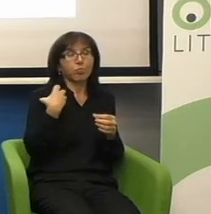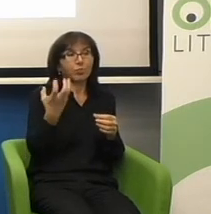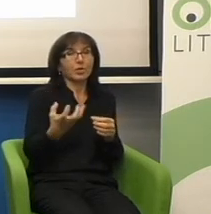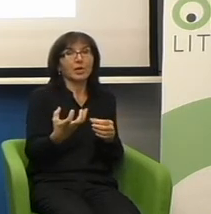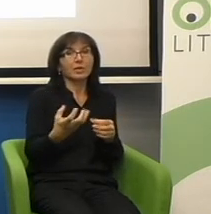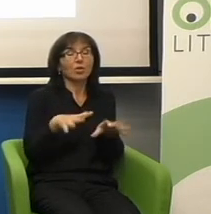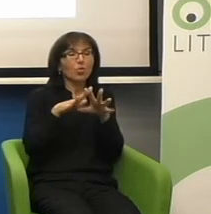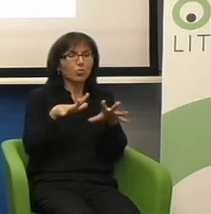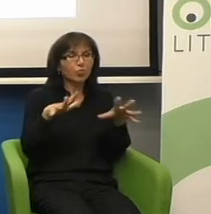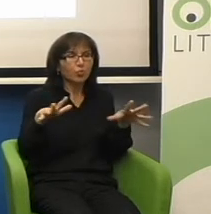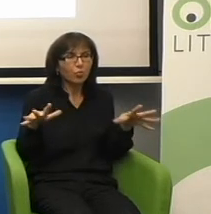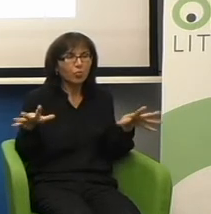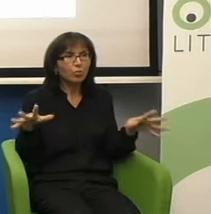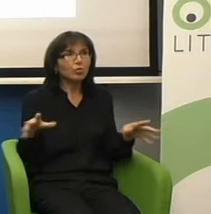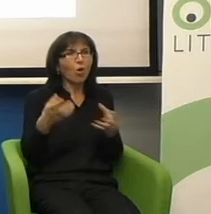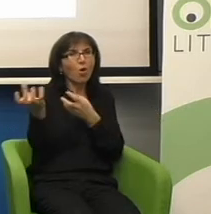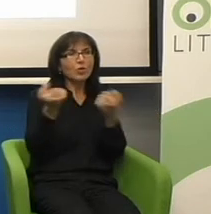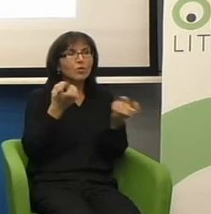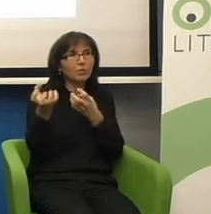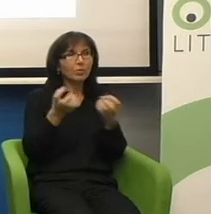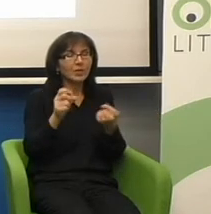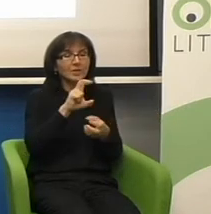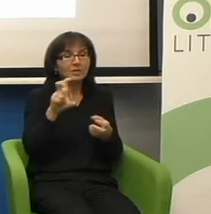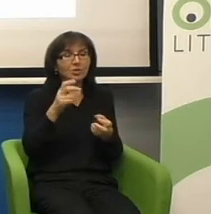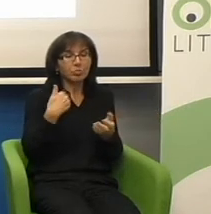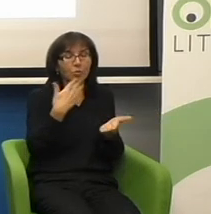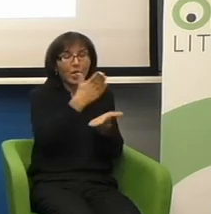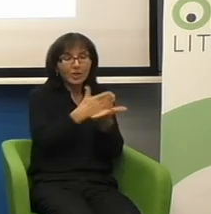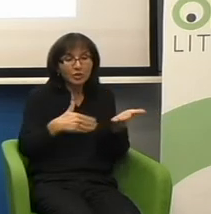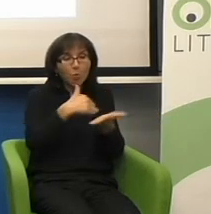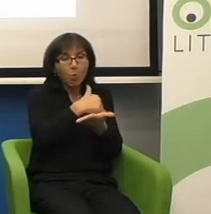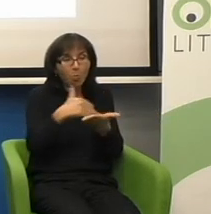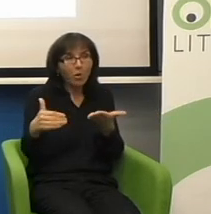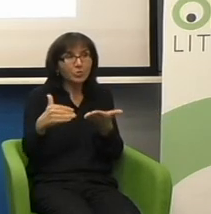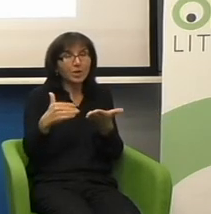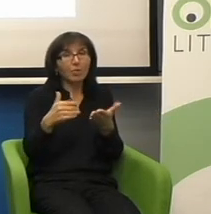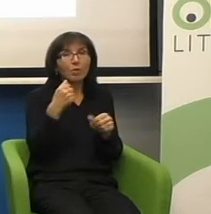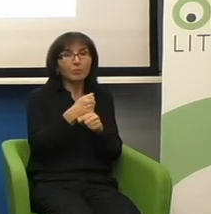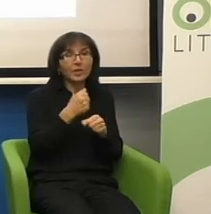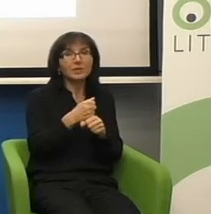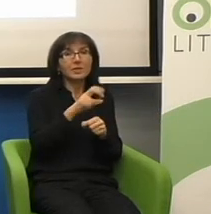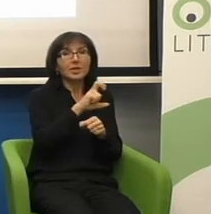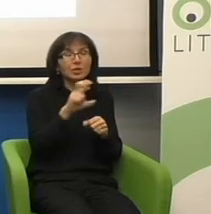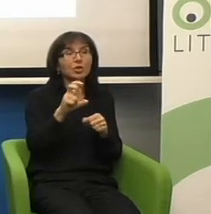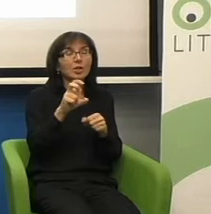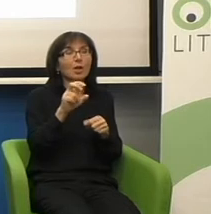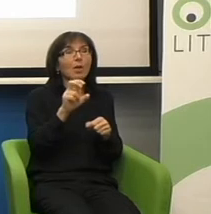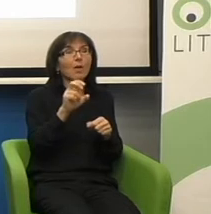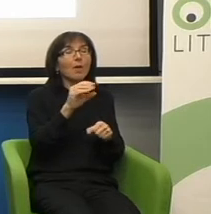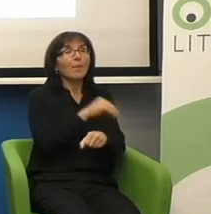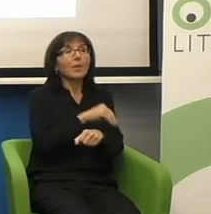nadurodzaj, powiedziałabym, źródeł. Czy tu też jakiś podział państwo zastosowaliście? Czy przyjęliście taką metodę, że